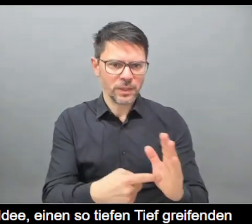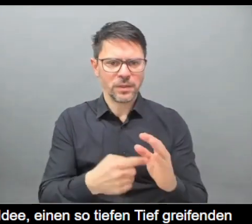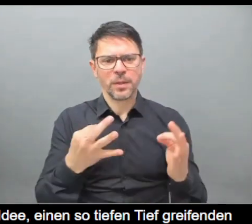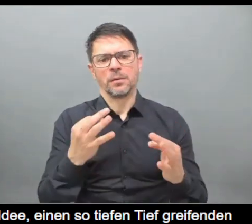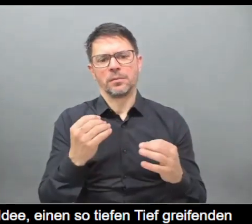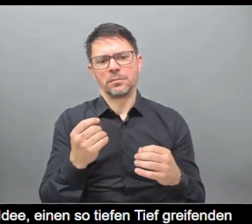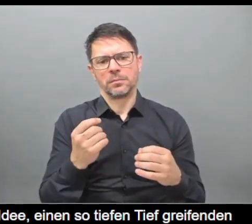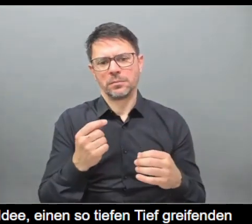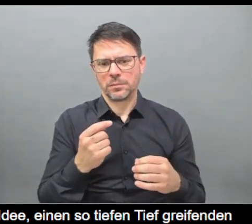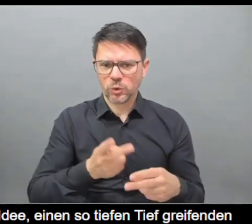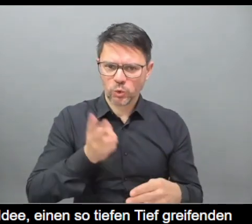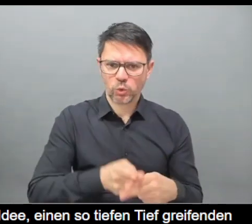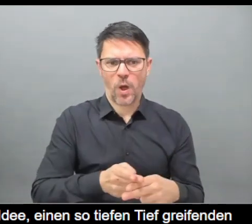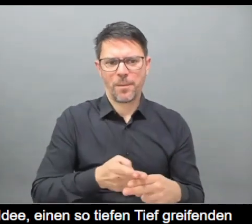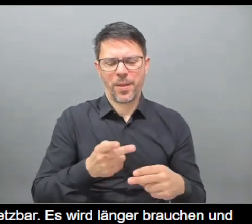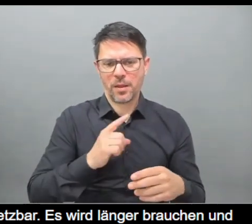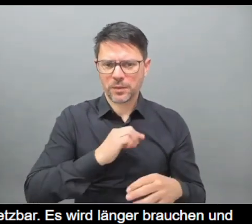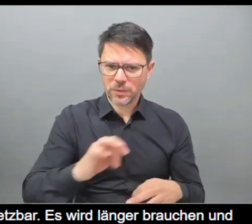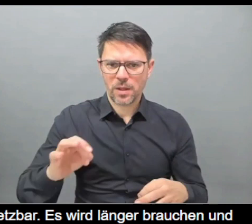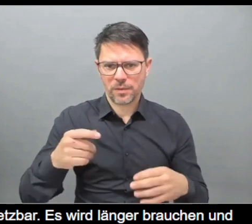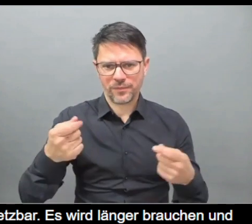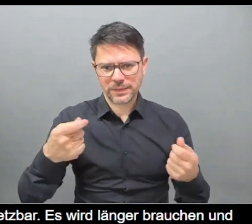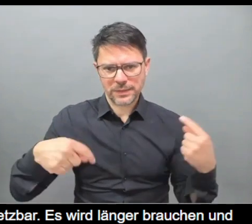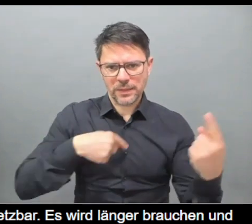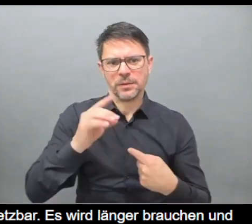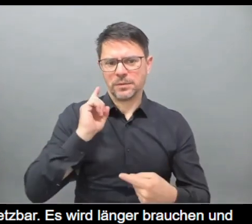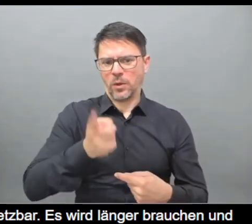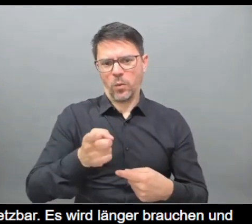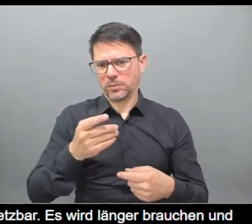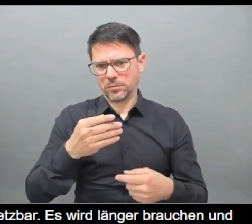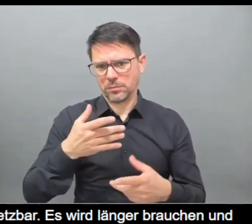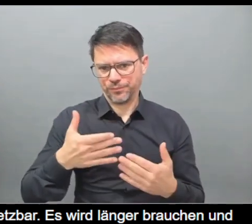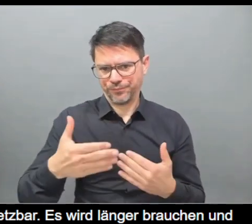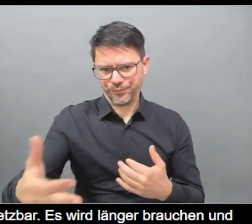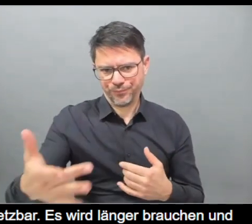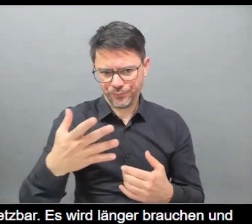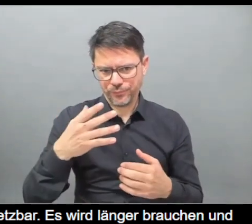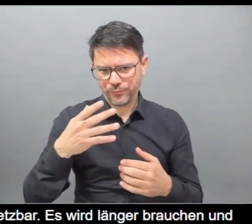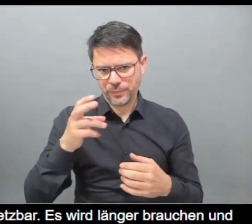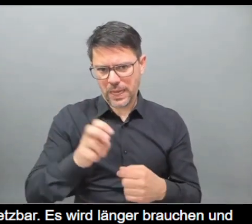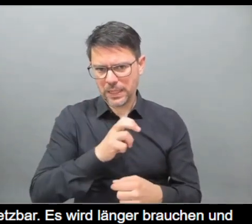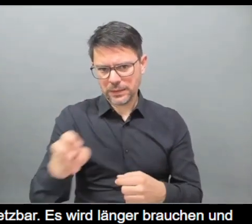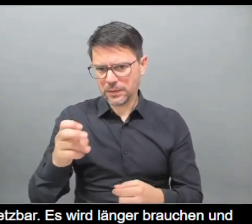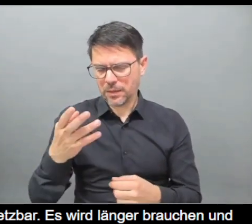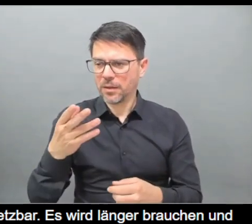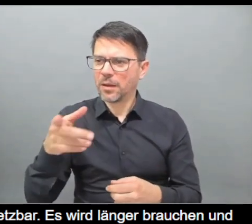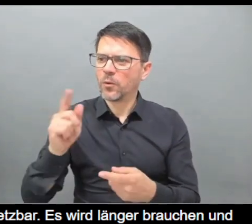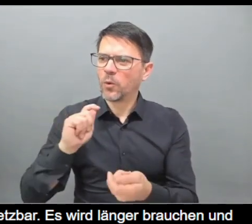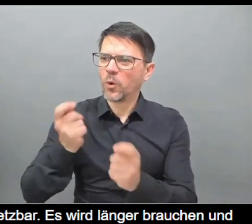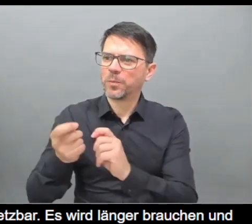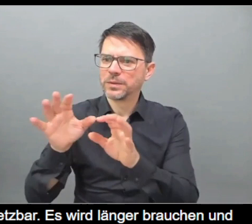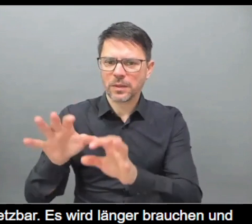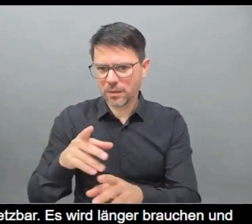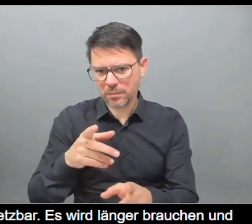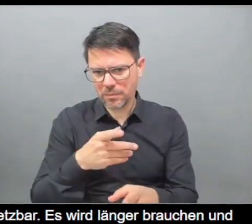am Ende der Gedanke, es ist sicher gut, wenn dieser Prozess zügig umgesetzt wird im Hinblick auf die Dringlichkeit, aber man sollte